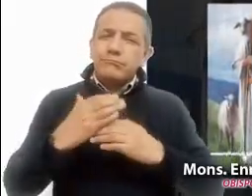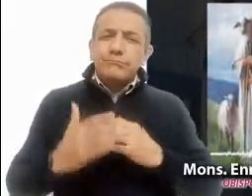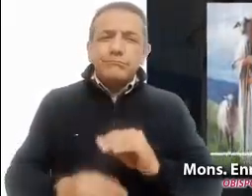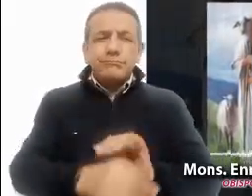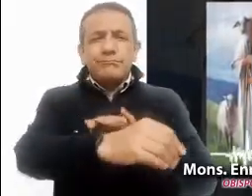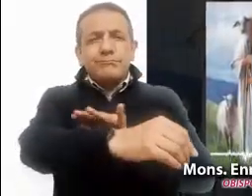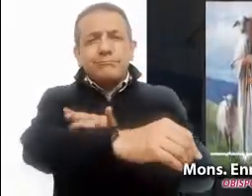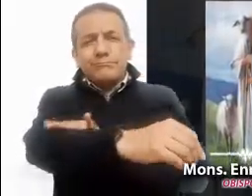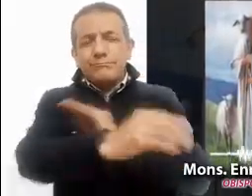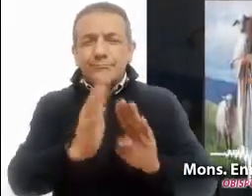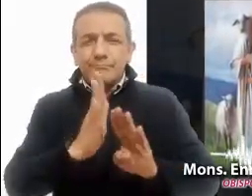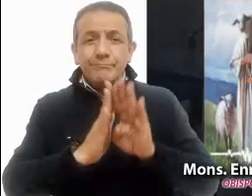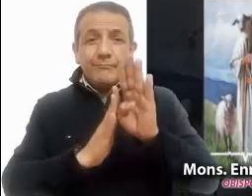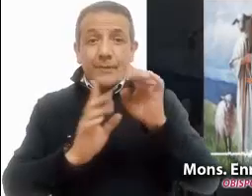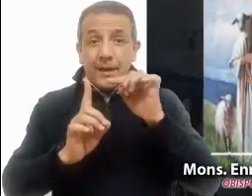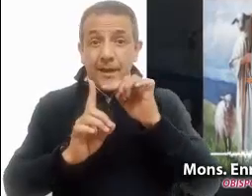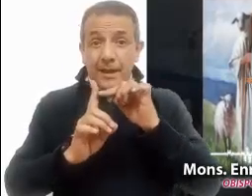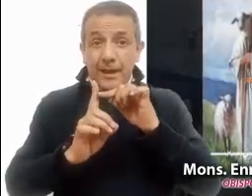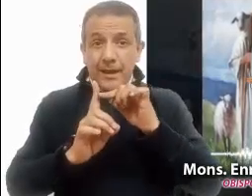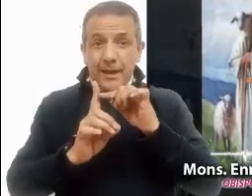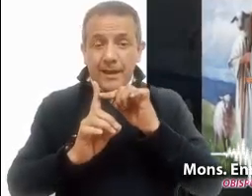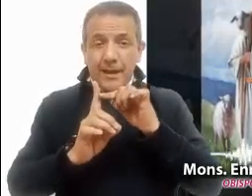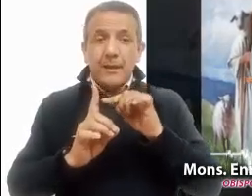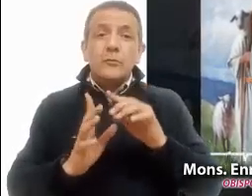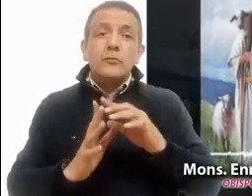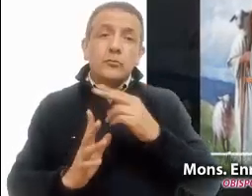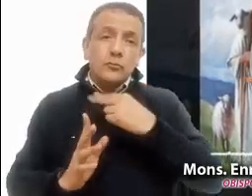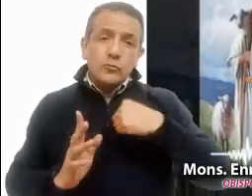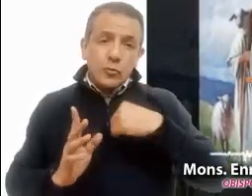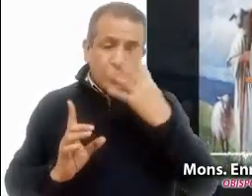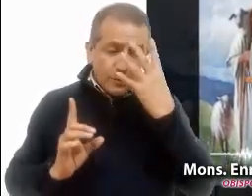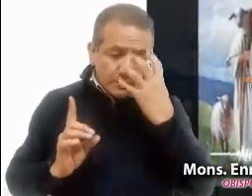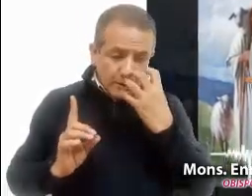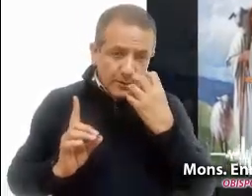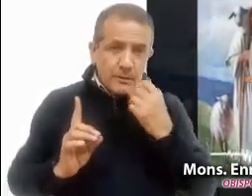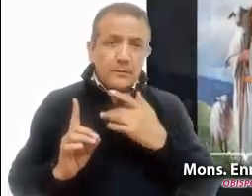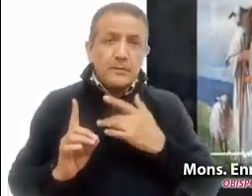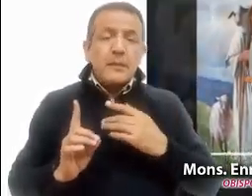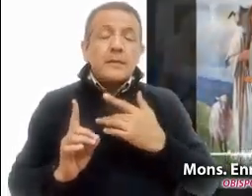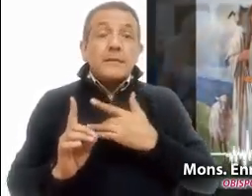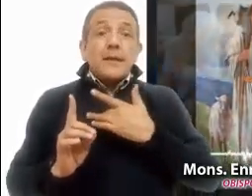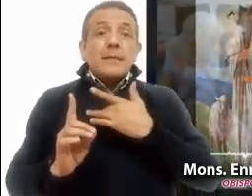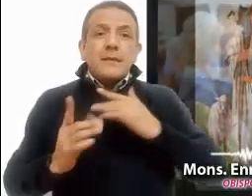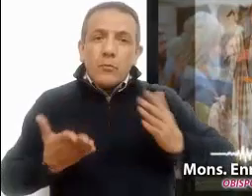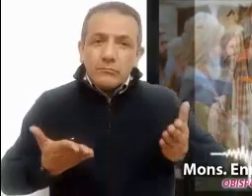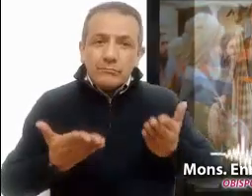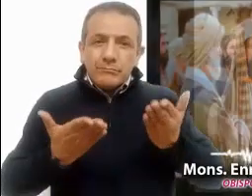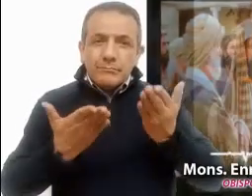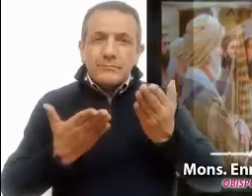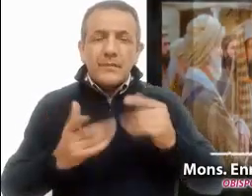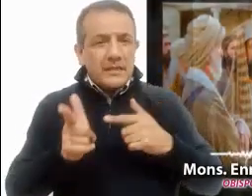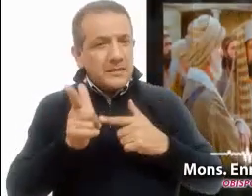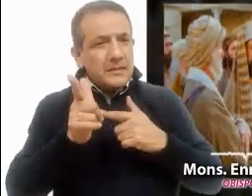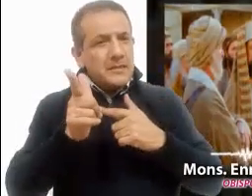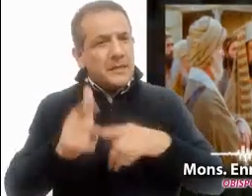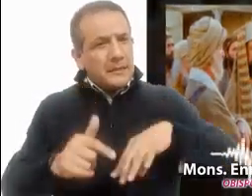esperanza, nos levanta de nuestros fracasos, nos mantiene alertas en nuestras luchas. Jesús